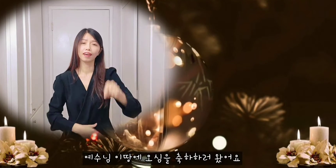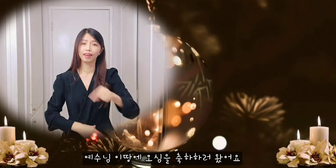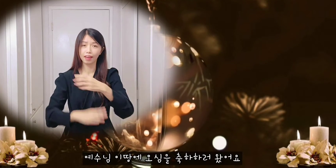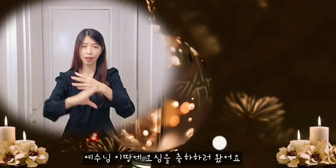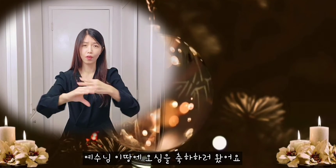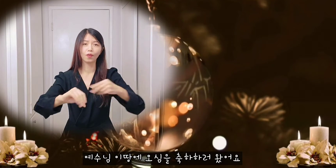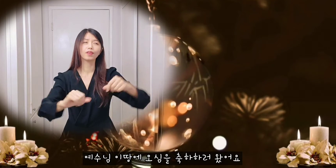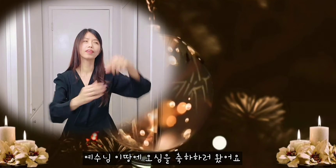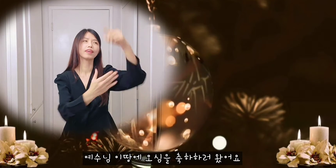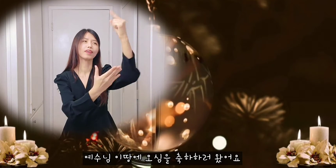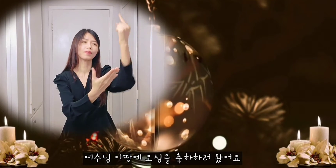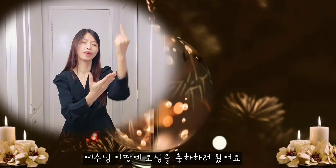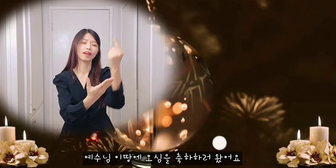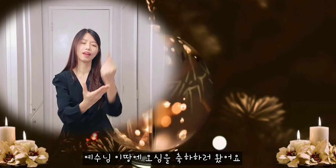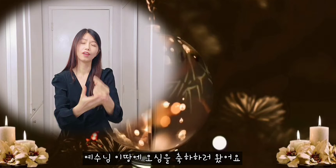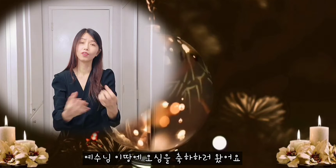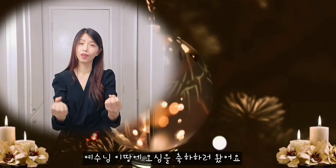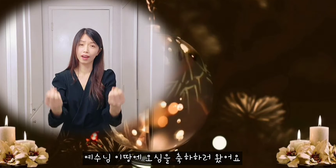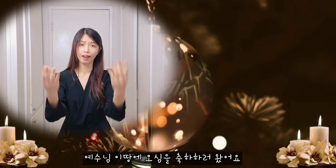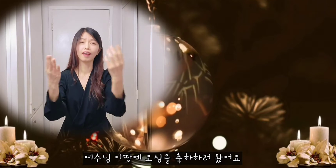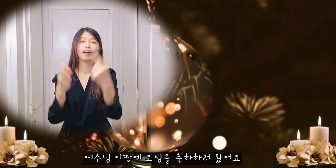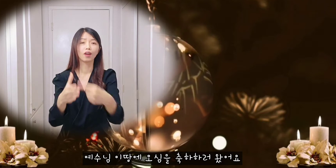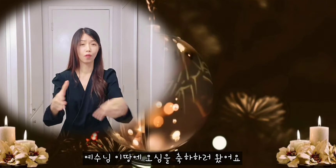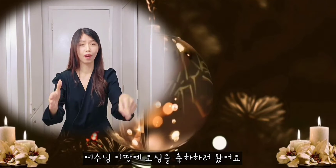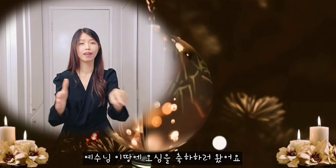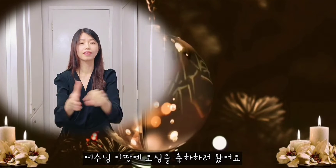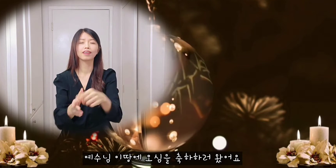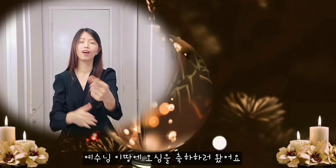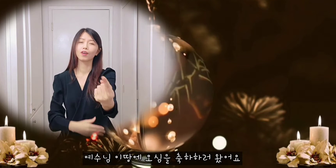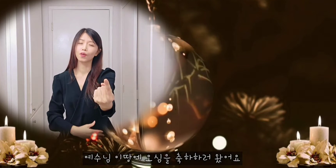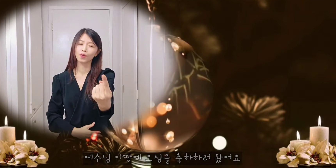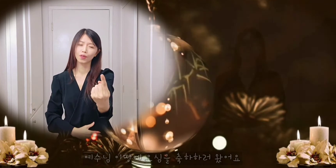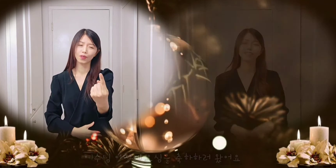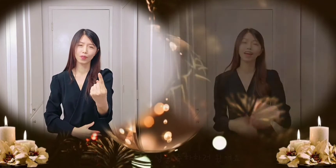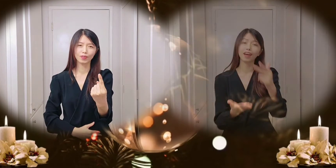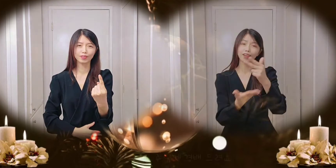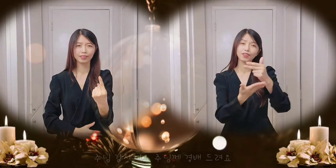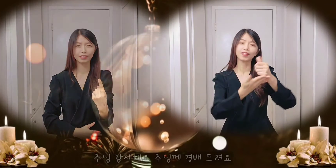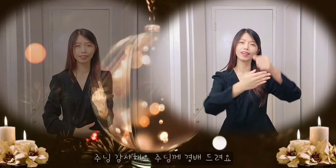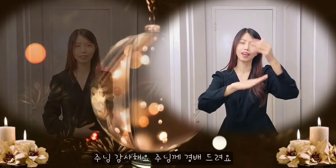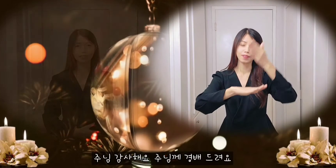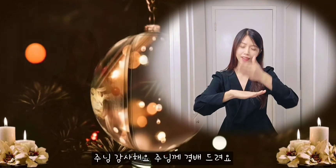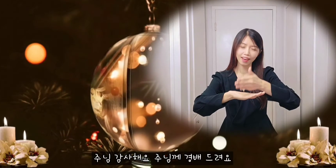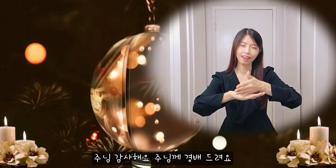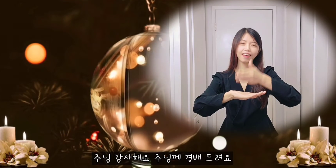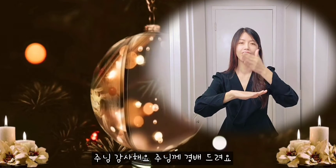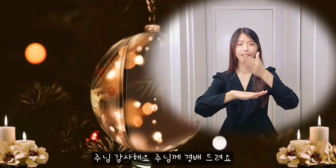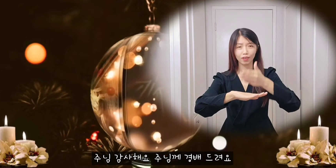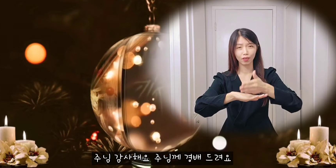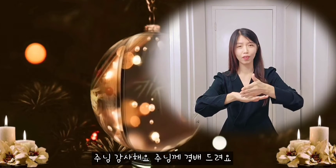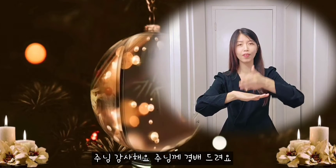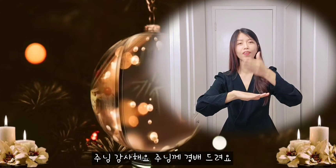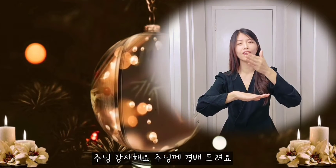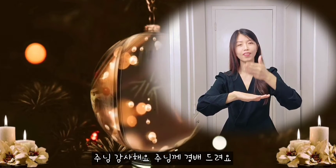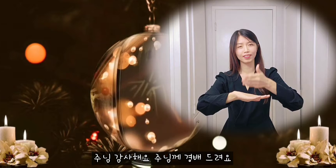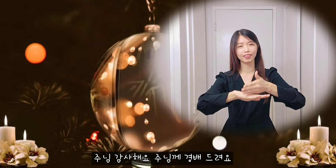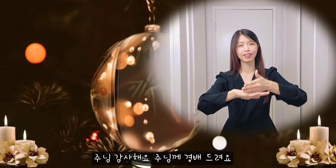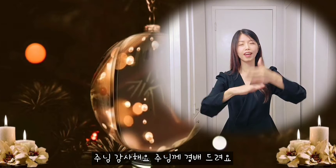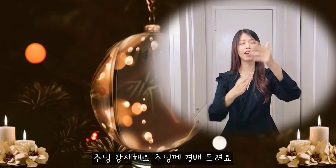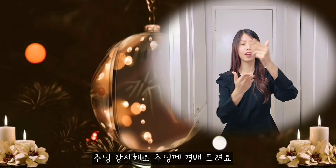예수님이 땅에 오심을 축하하러 왔어요. 주님 감사해요,